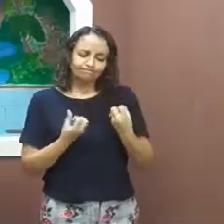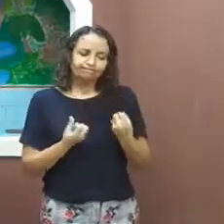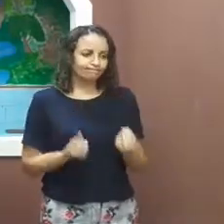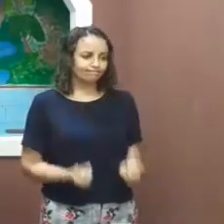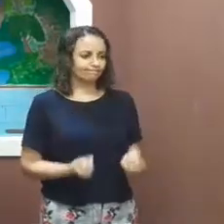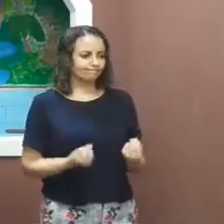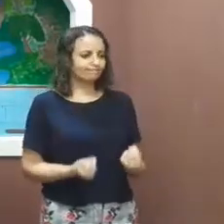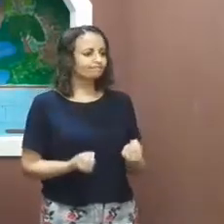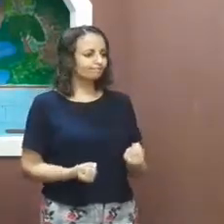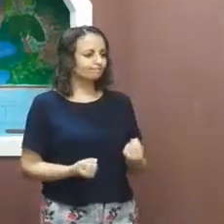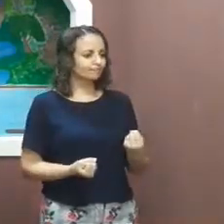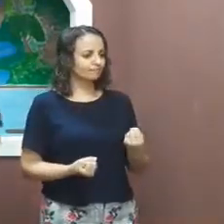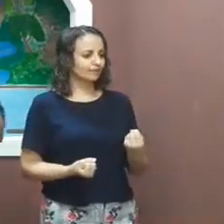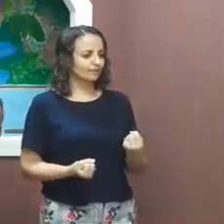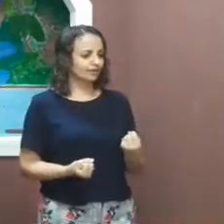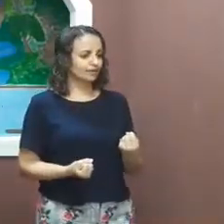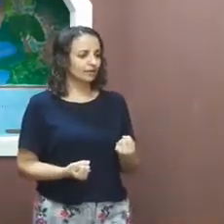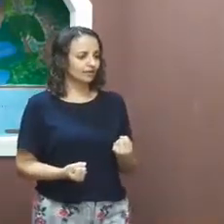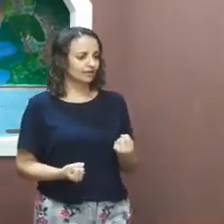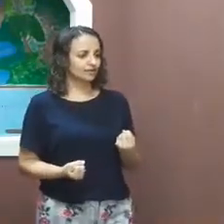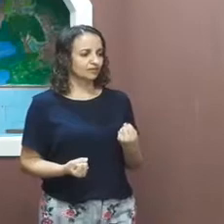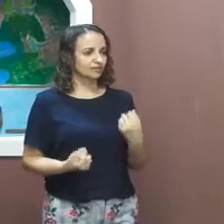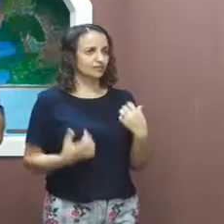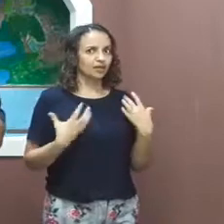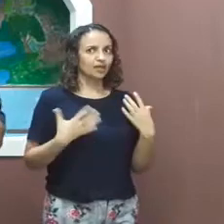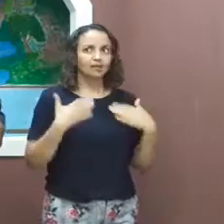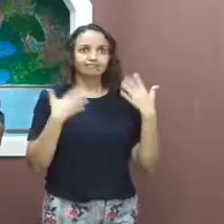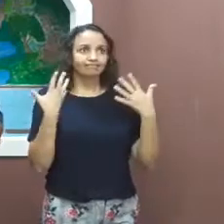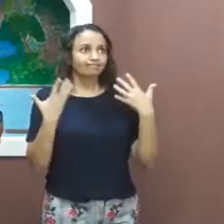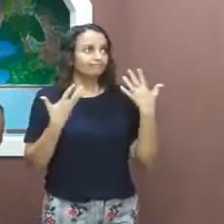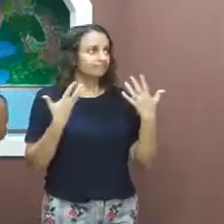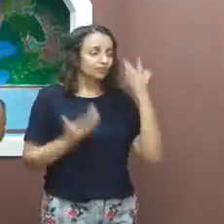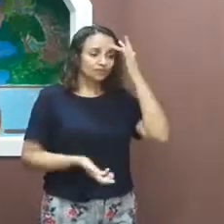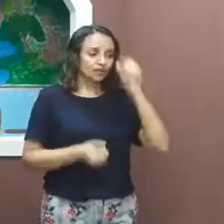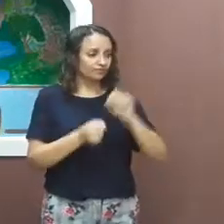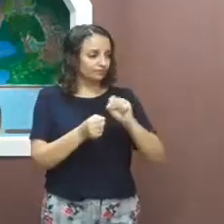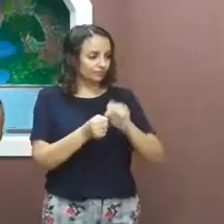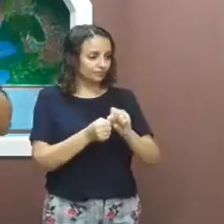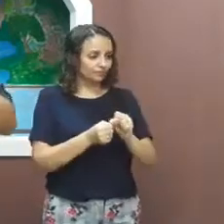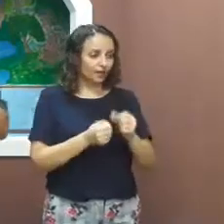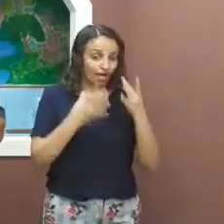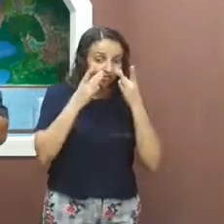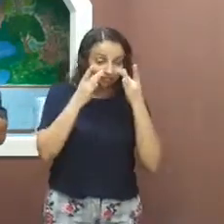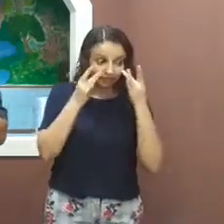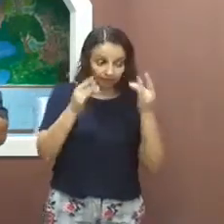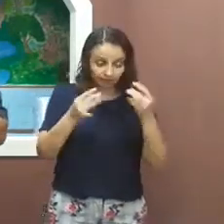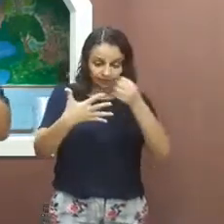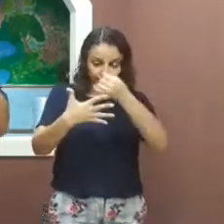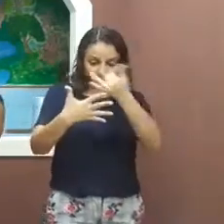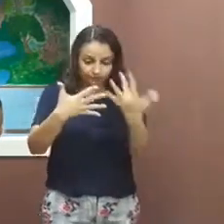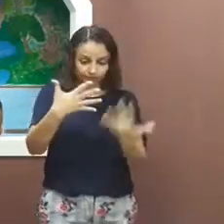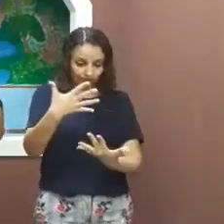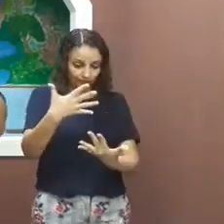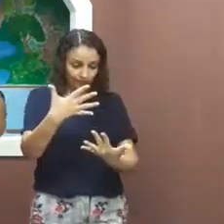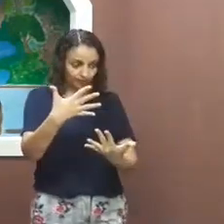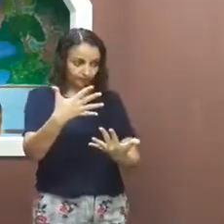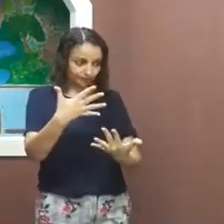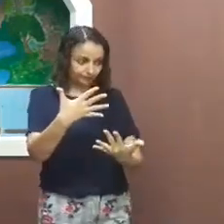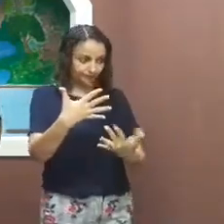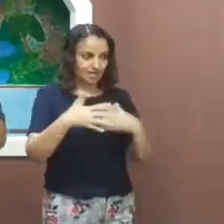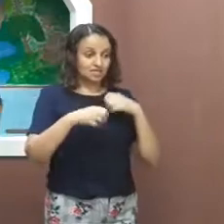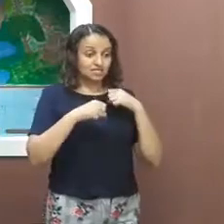fica num desespero. Meu querido irmão, vou dizer algumas coisas para você prestar atenção. Não deixe